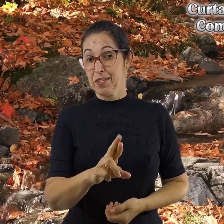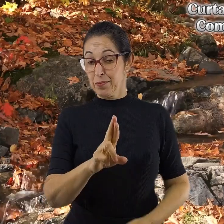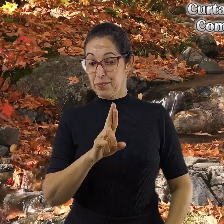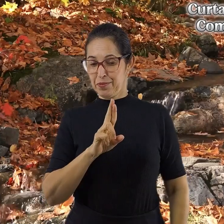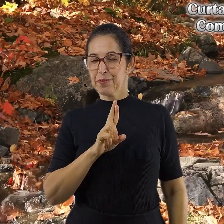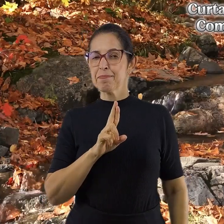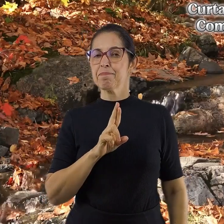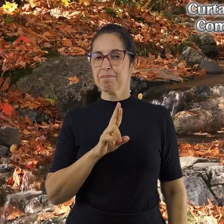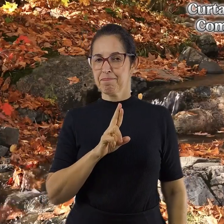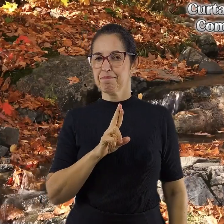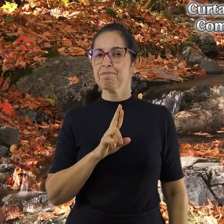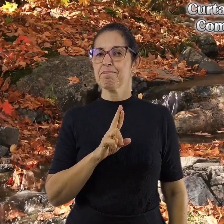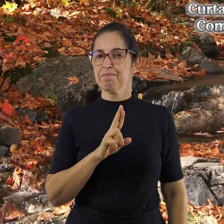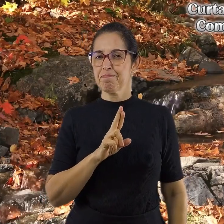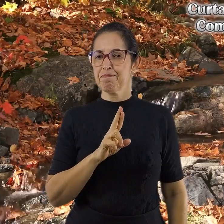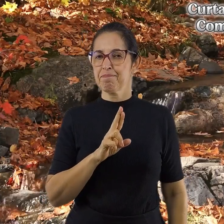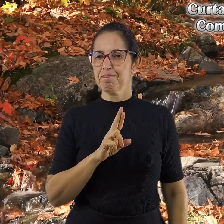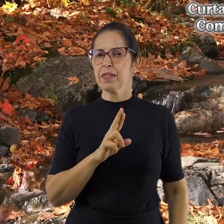Porque Deus